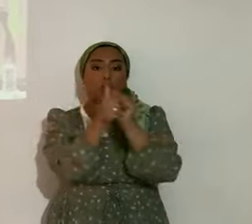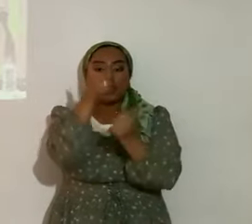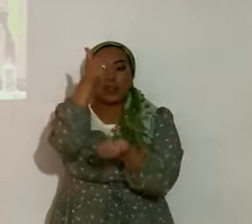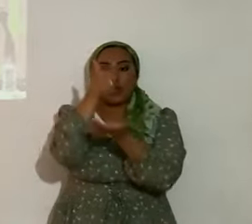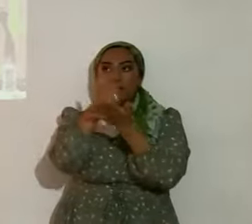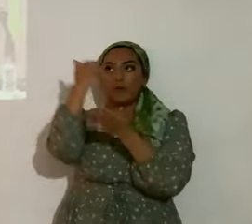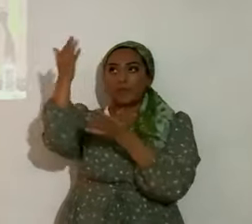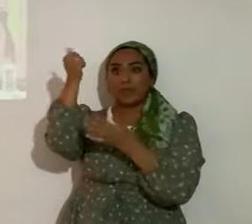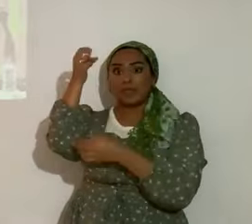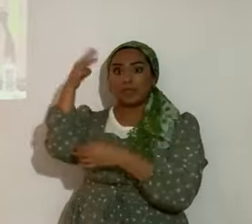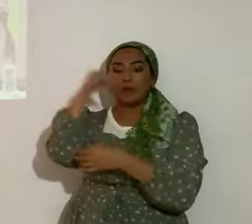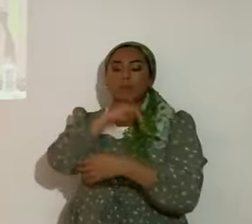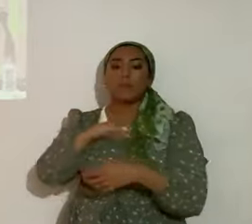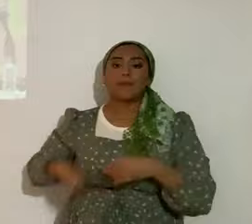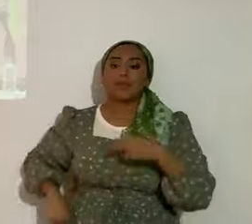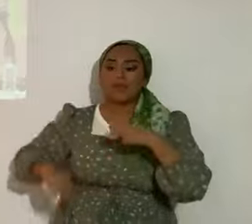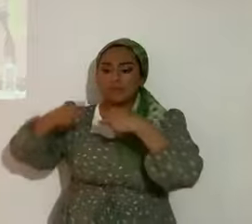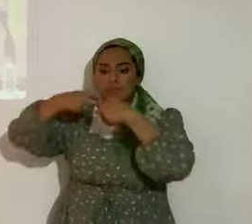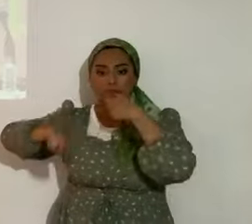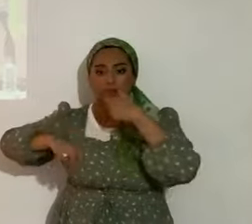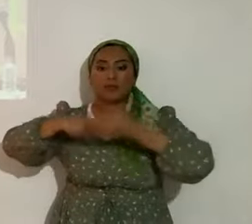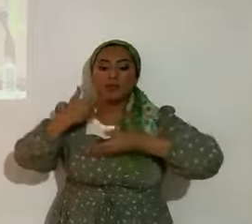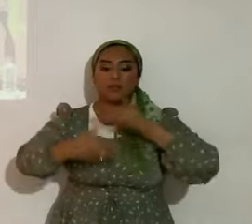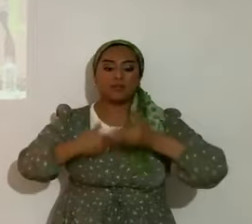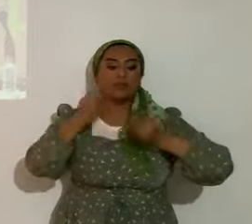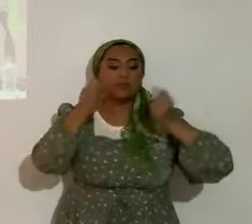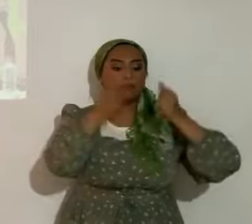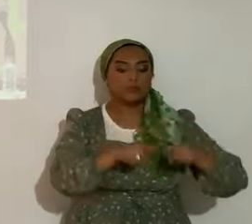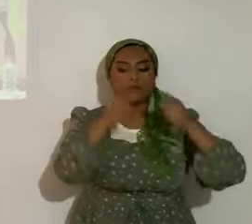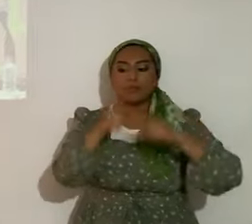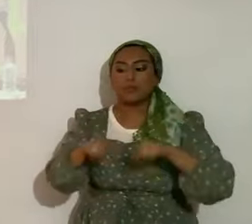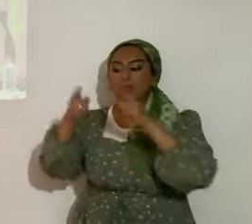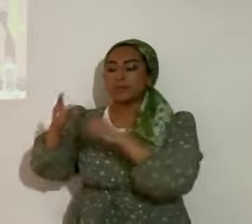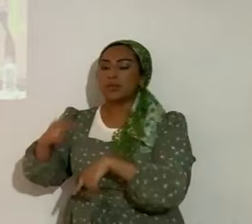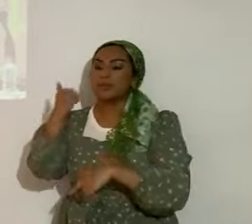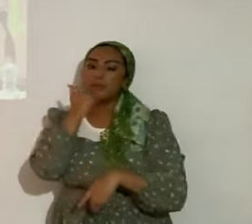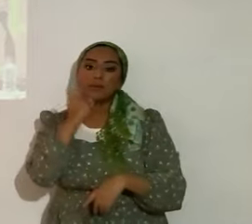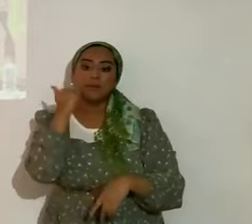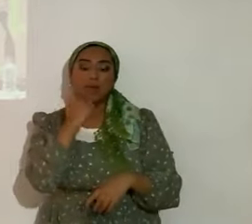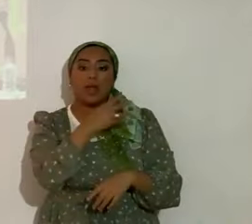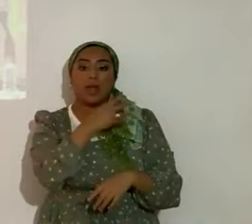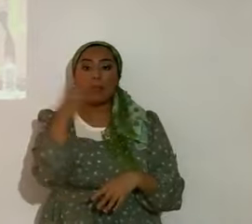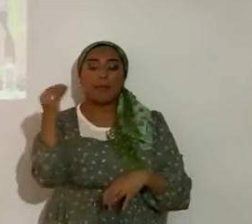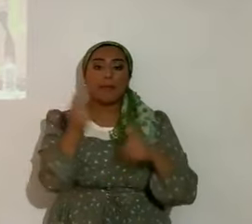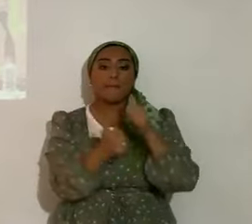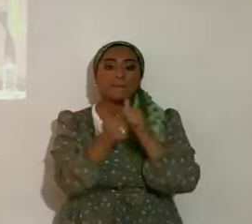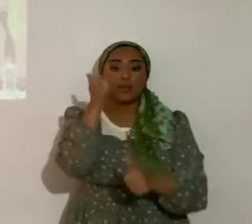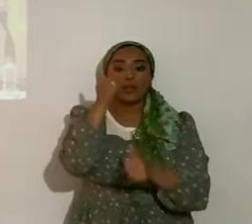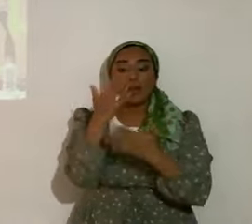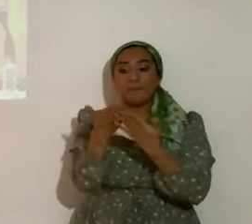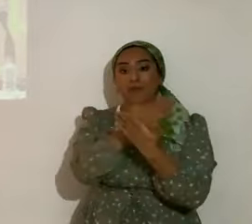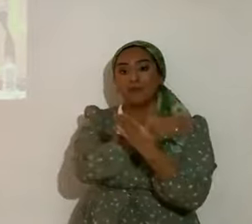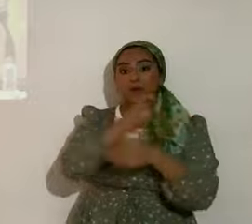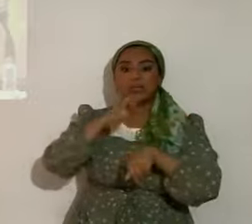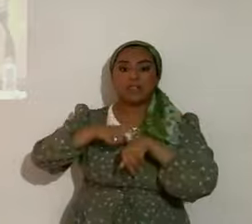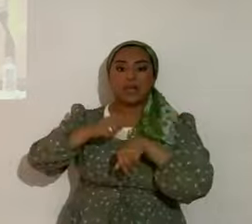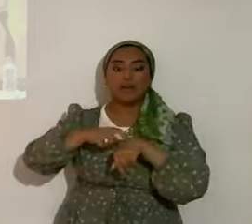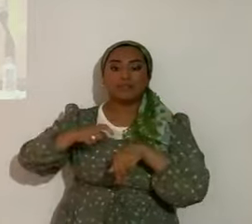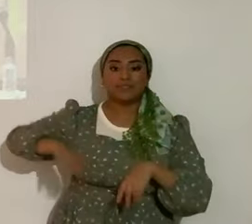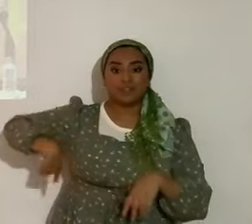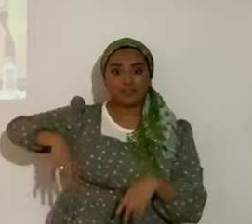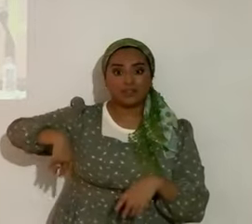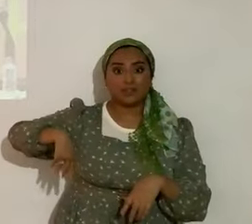las dificultades que se te van presentando día a día. Y sobre todo, antes de que sea tarde